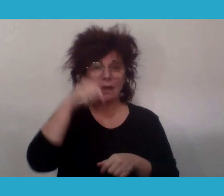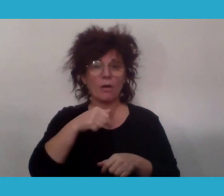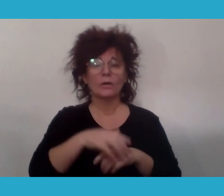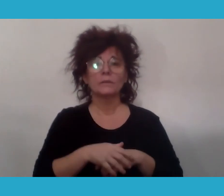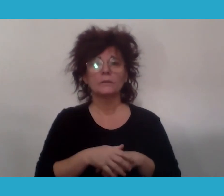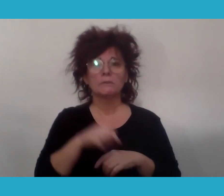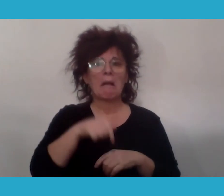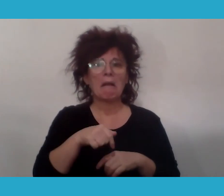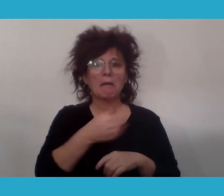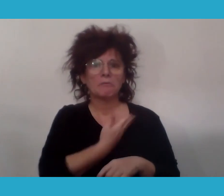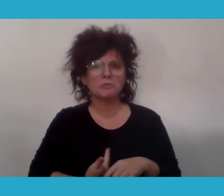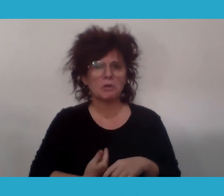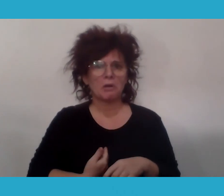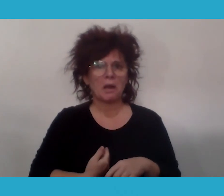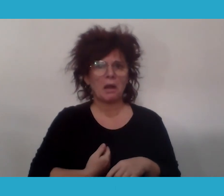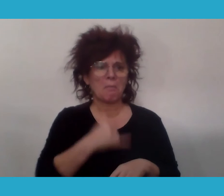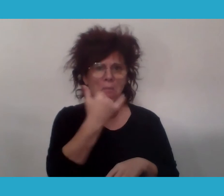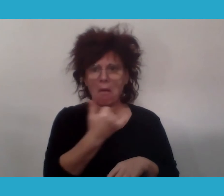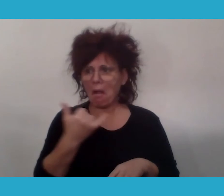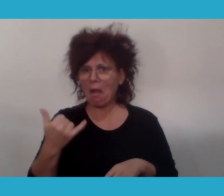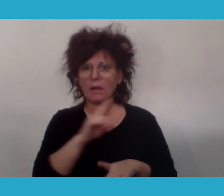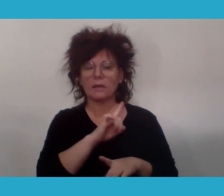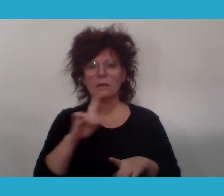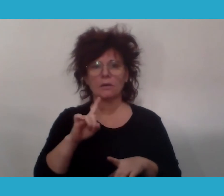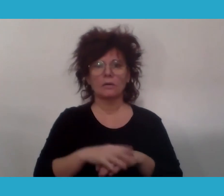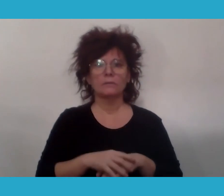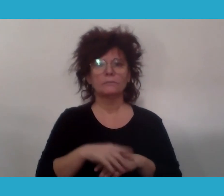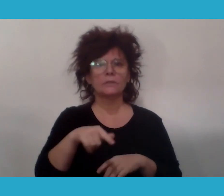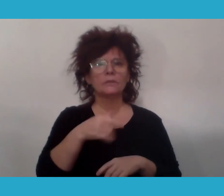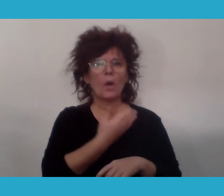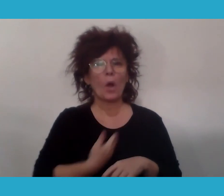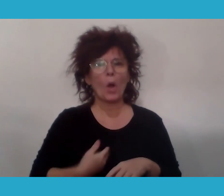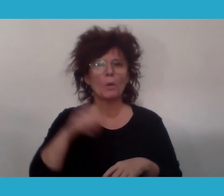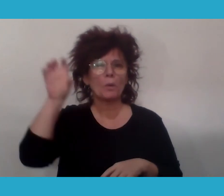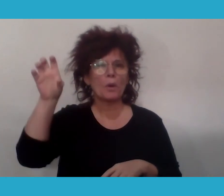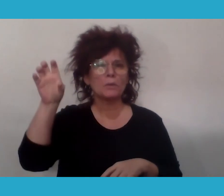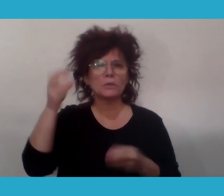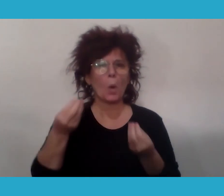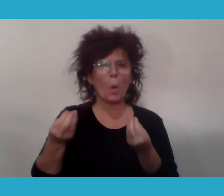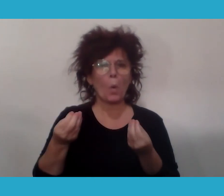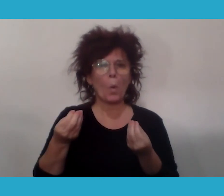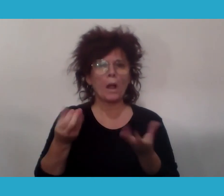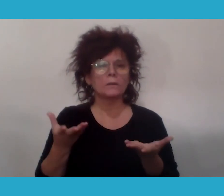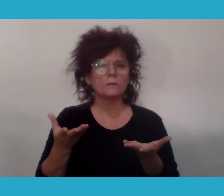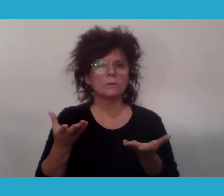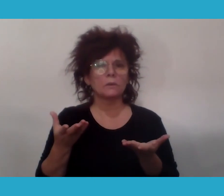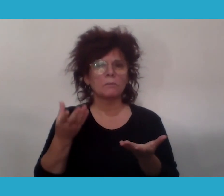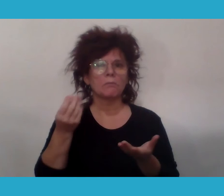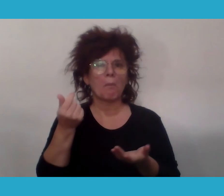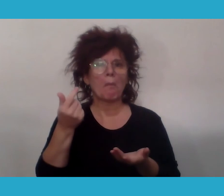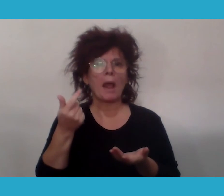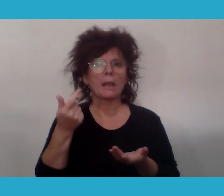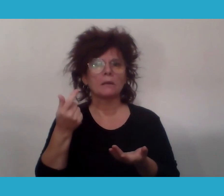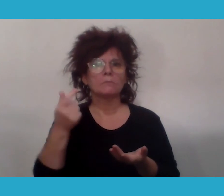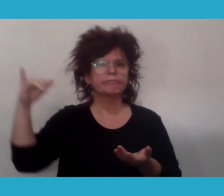argumento de los funcionarios no existe. Se pregunta cuánto podría costar al gobierno provincial poner 1 o 2 aviones o helicópteros sanitarios